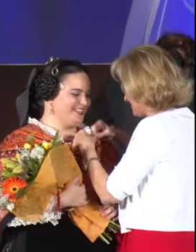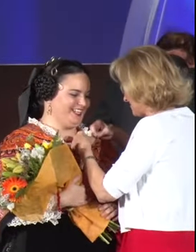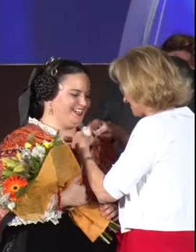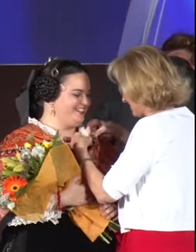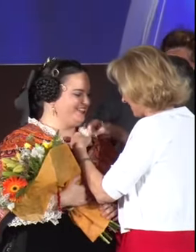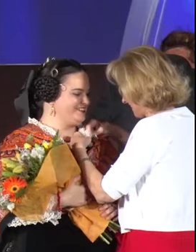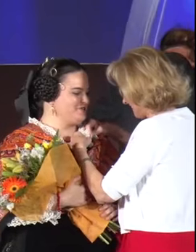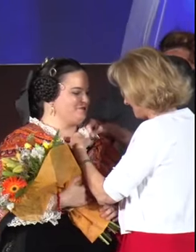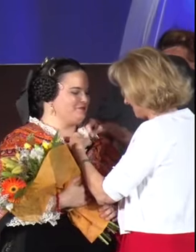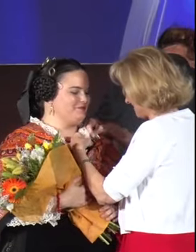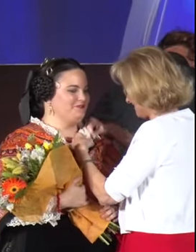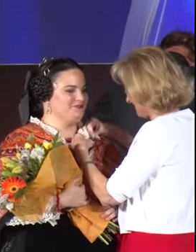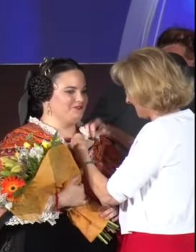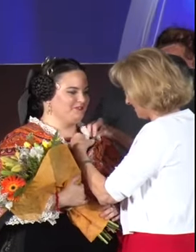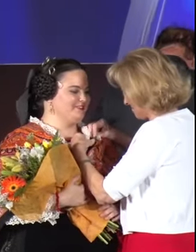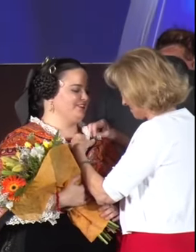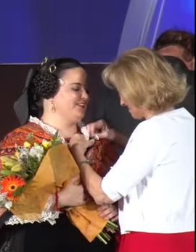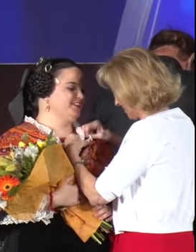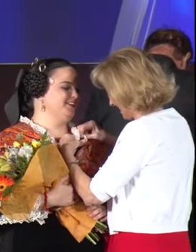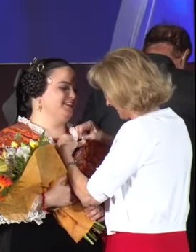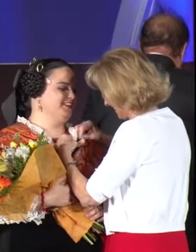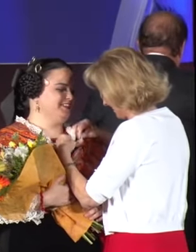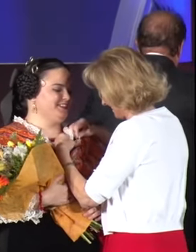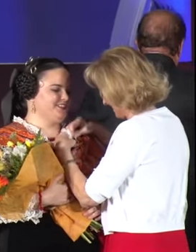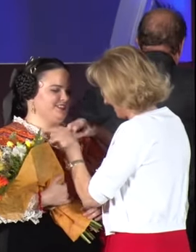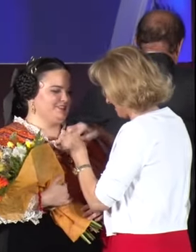manchegos de la Feria de 2014.